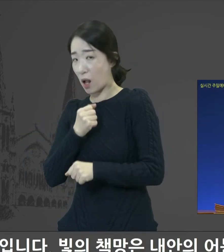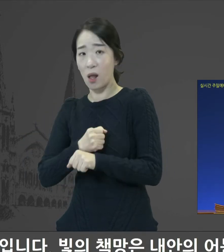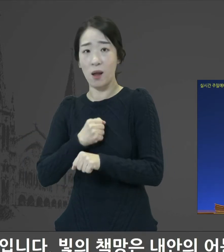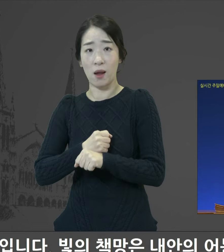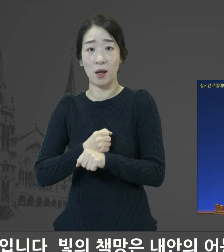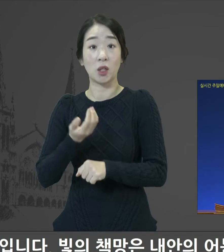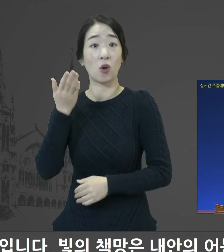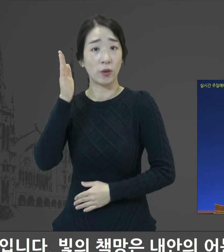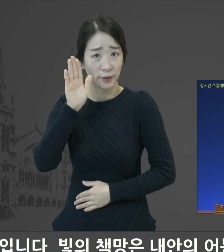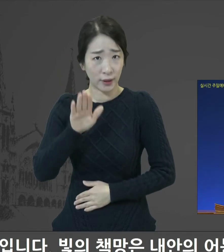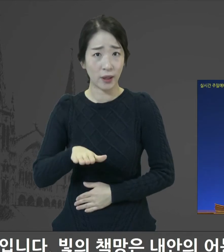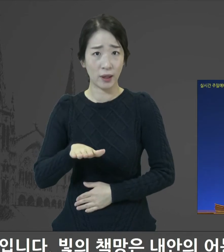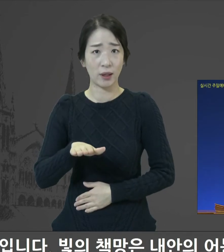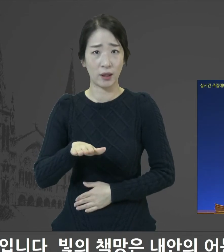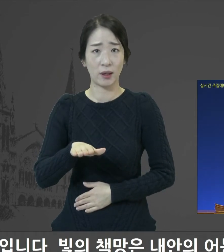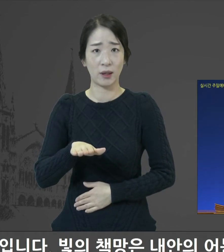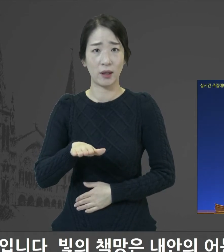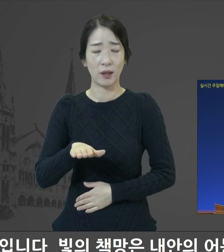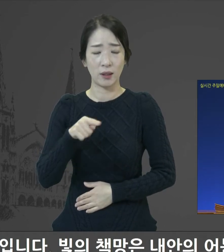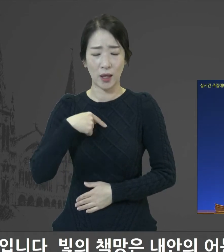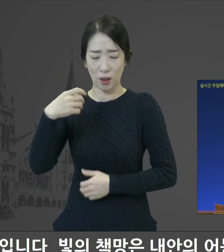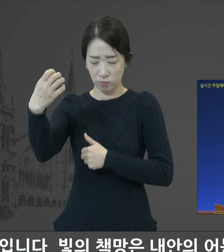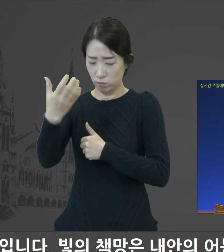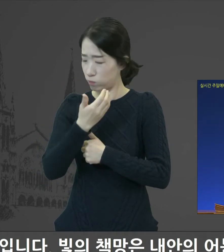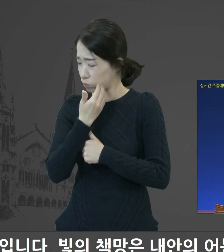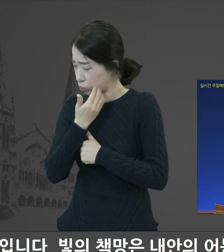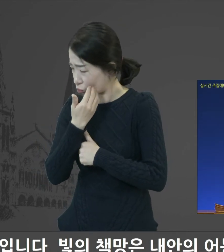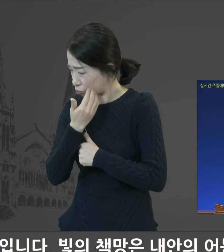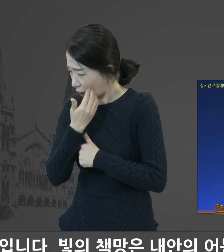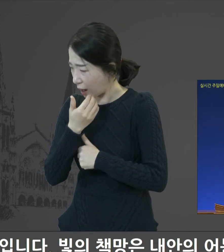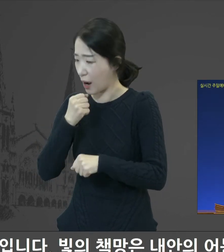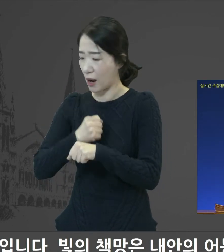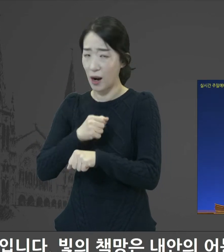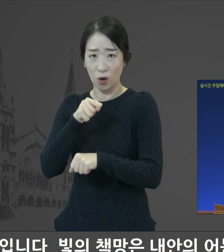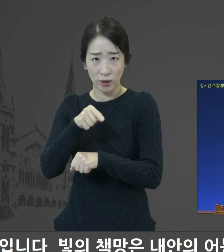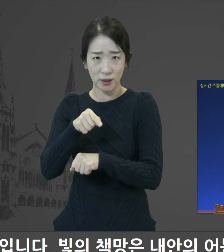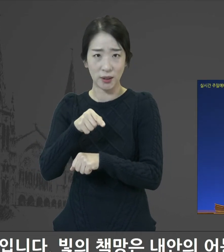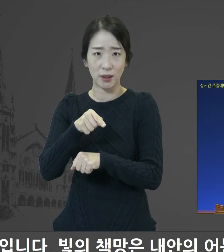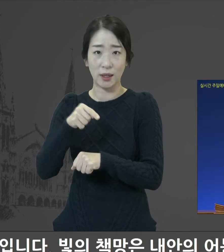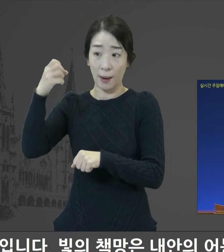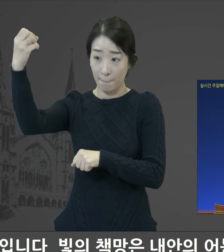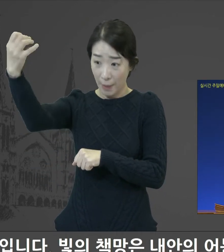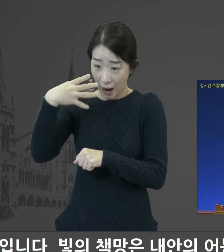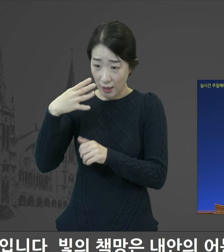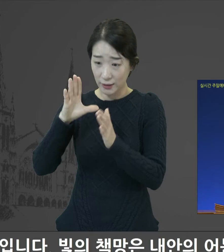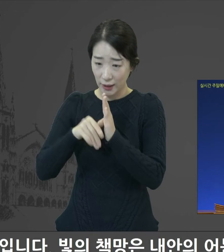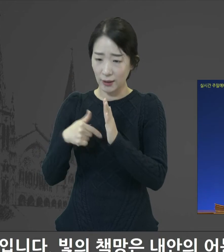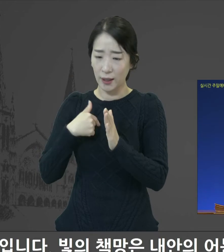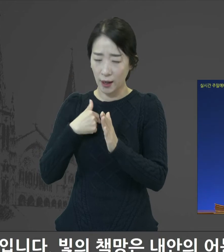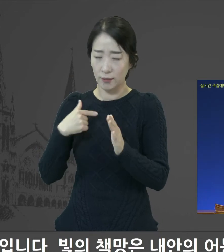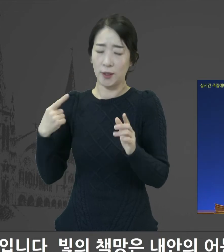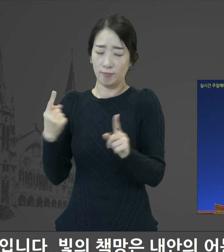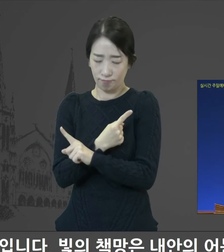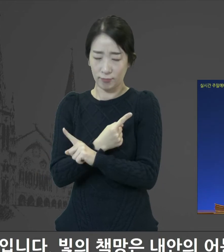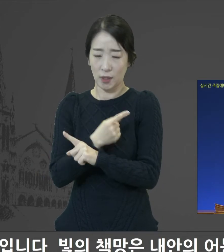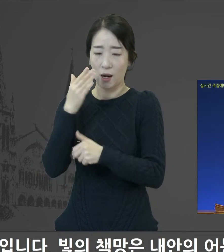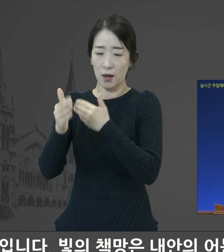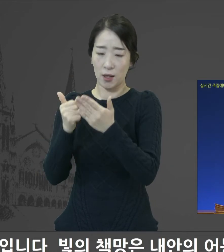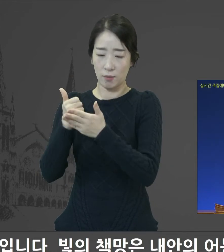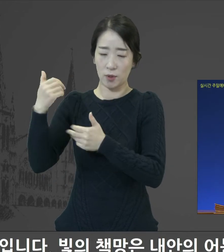그 부끄러운 것이 하나님의 책망이 되어질 때 그것이 우리를 살리는 빛의